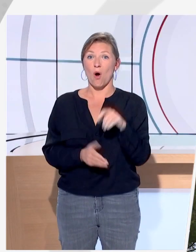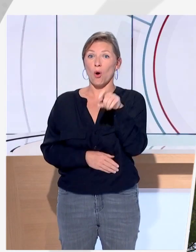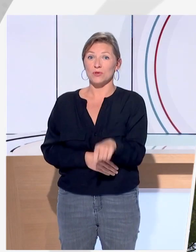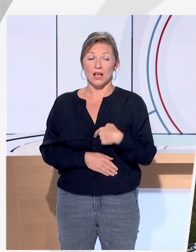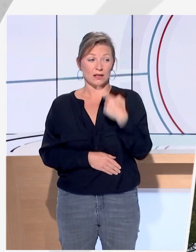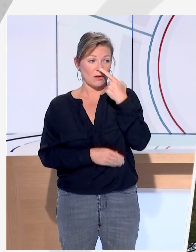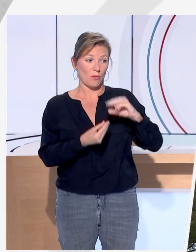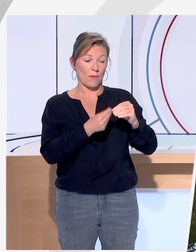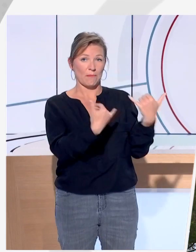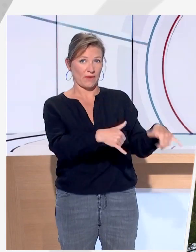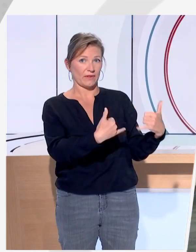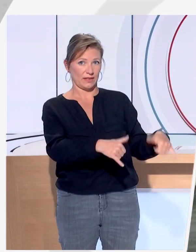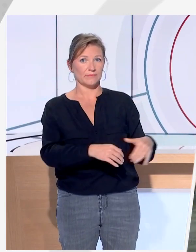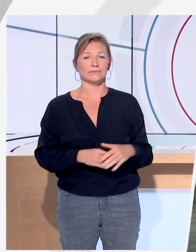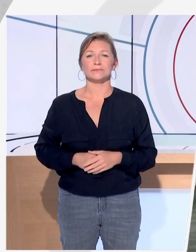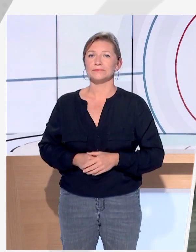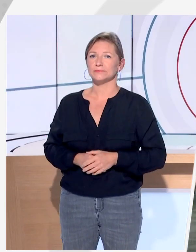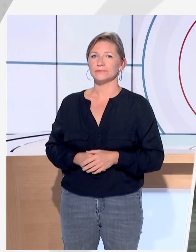sous-effectif devrait durer.